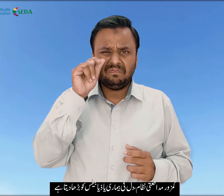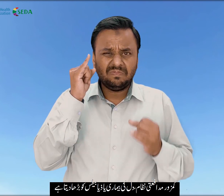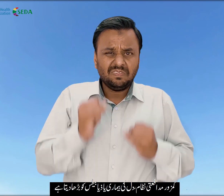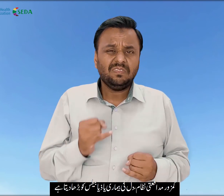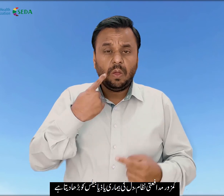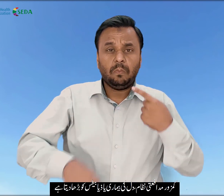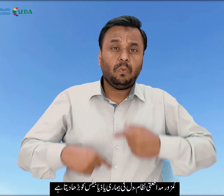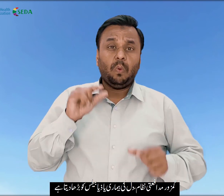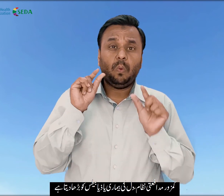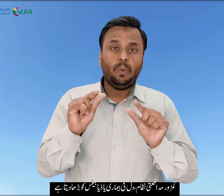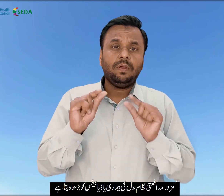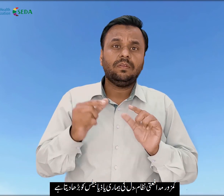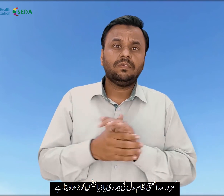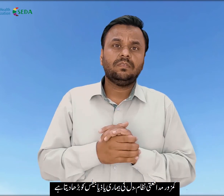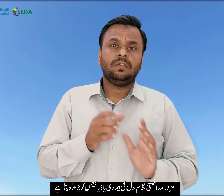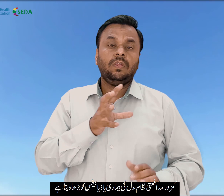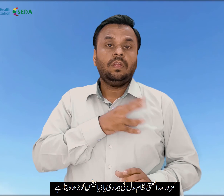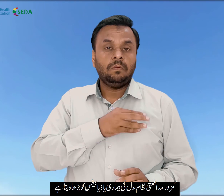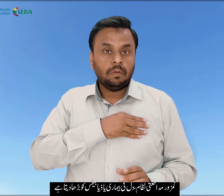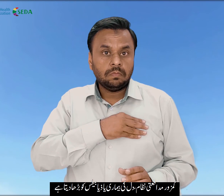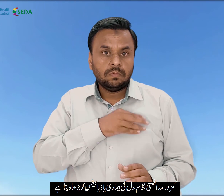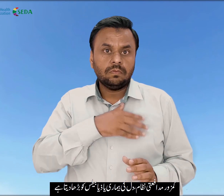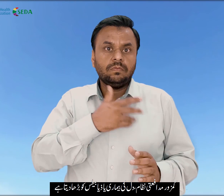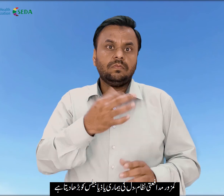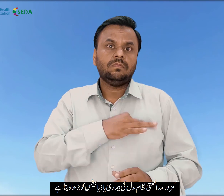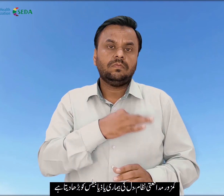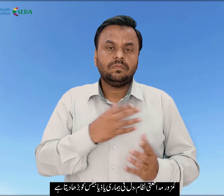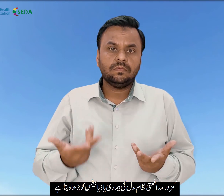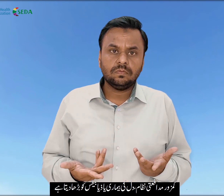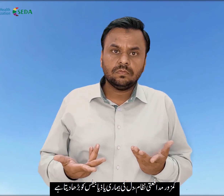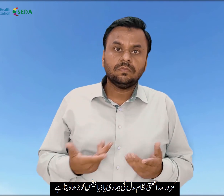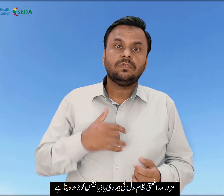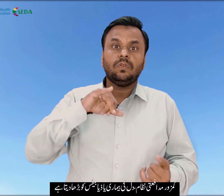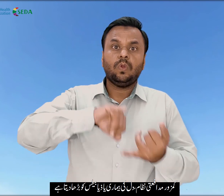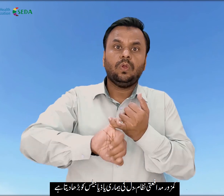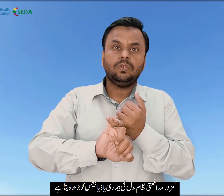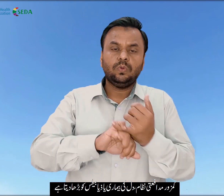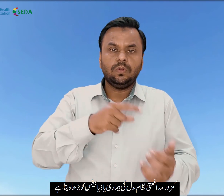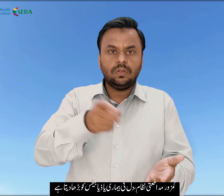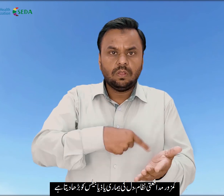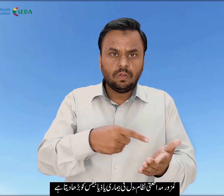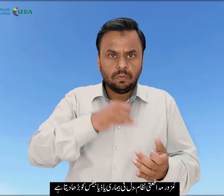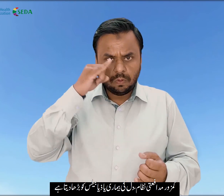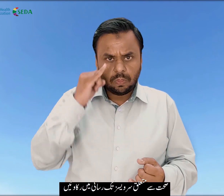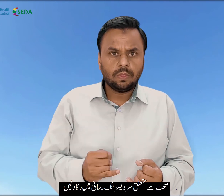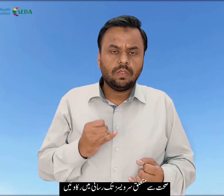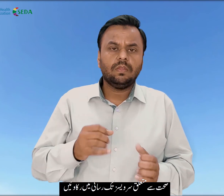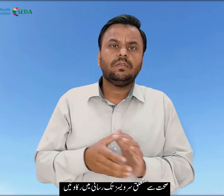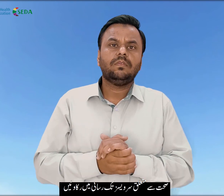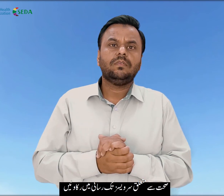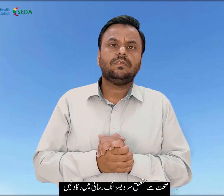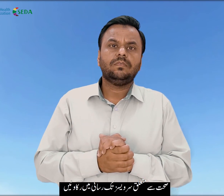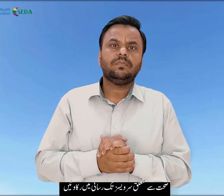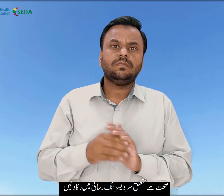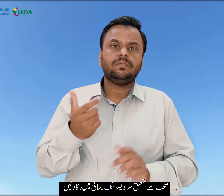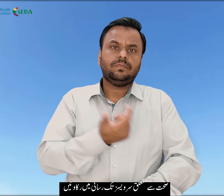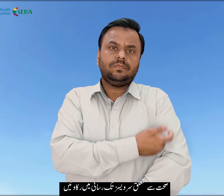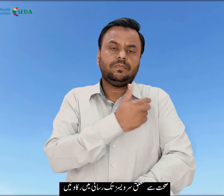نظام، دل کی بیماری یا ذیابیطس کو بڑھا دیتا ہے۔ صحت سے متعلق